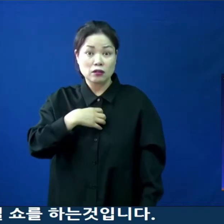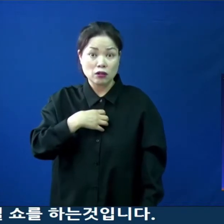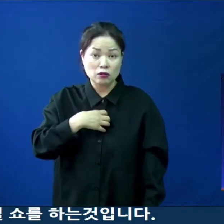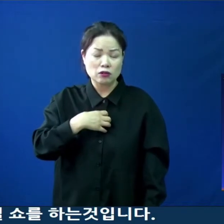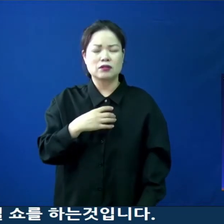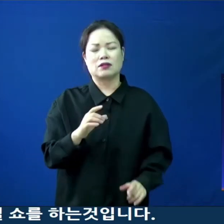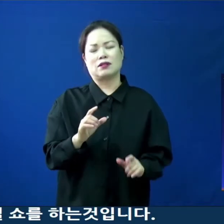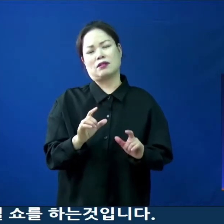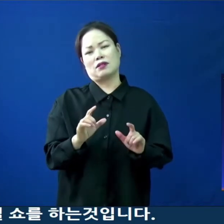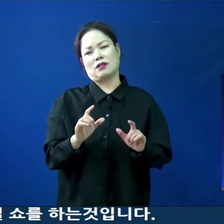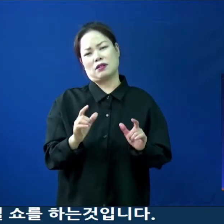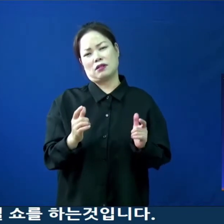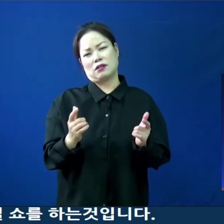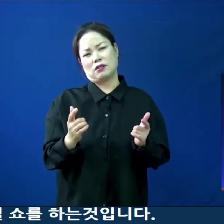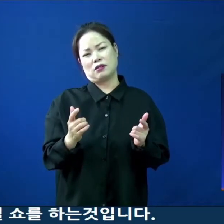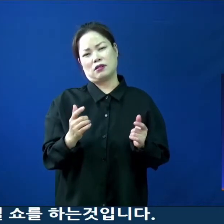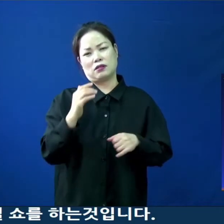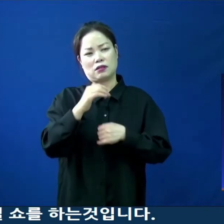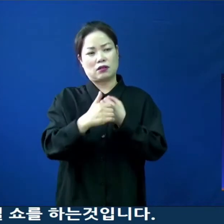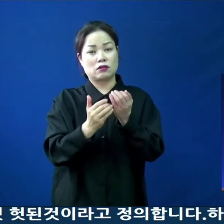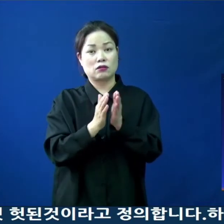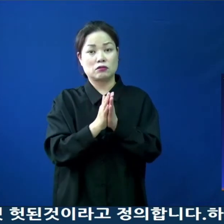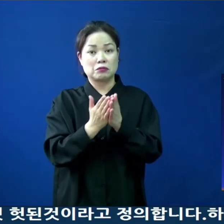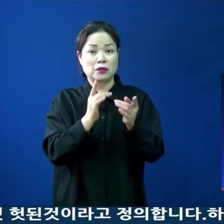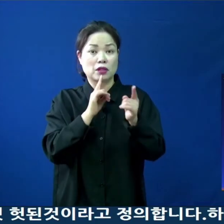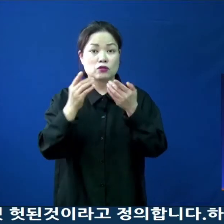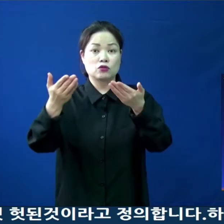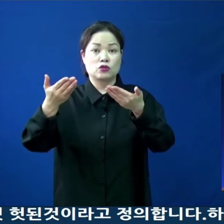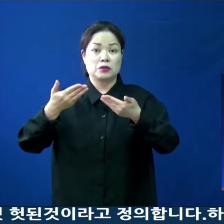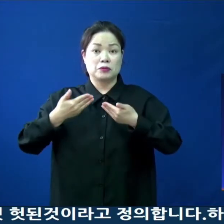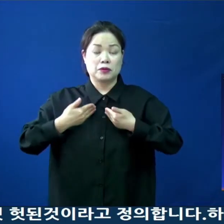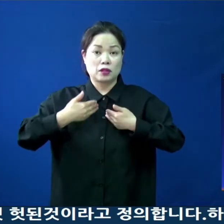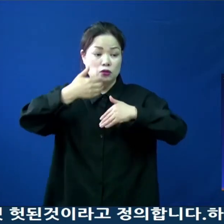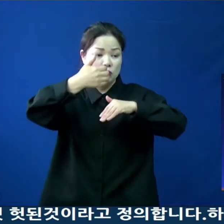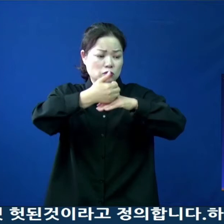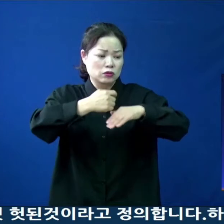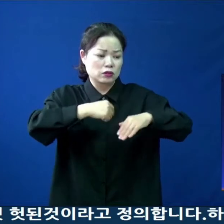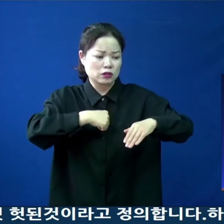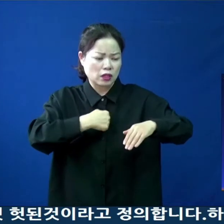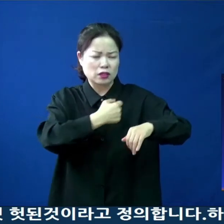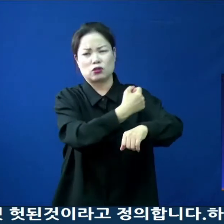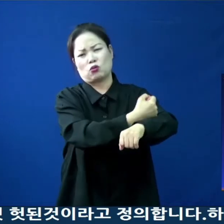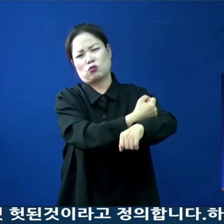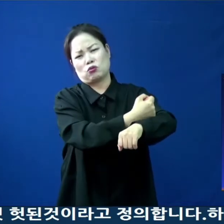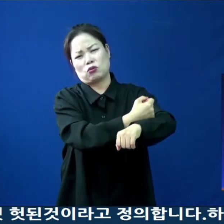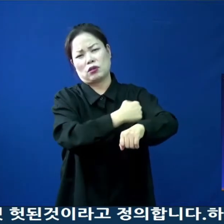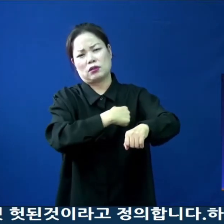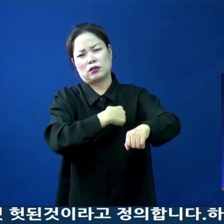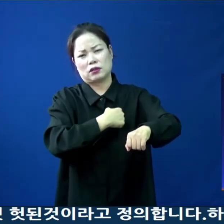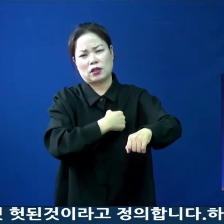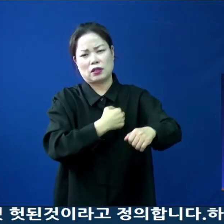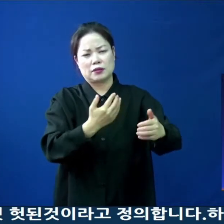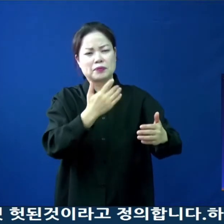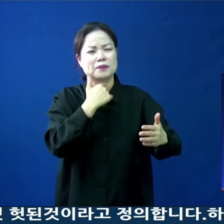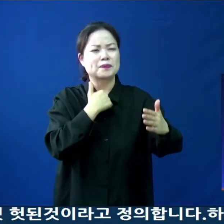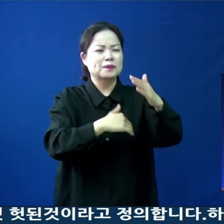아니다라고 성경은 고발하고 있습니다. 결국은 자기 공로, 자기 업적, 자기 자랑이 되는